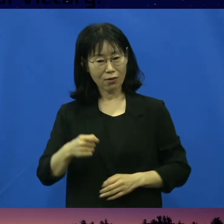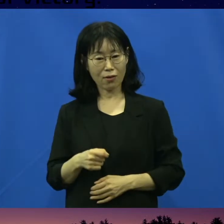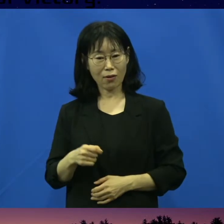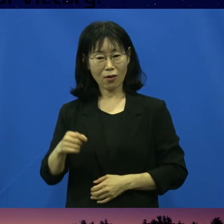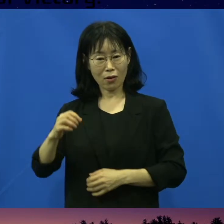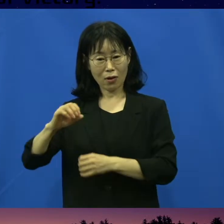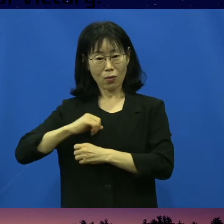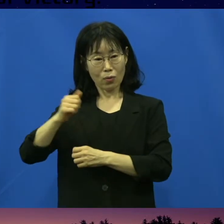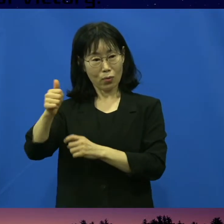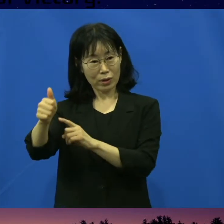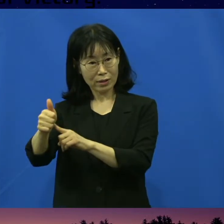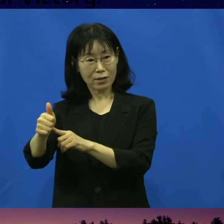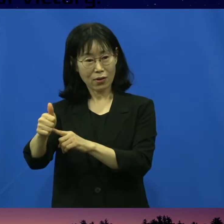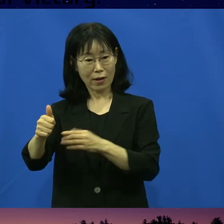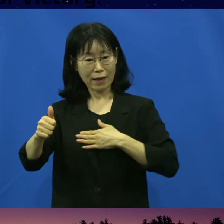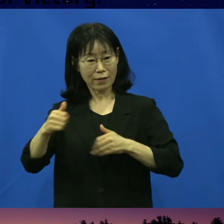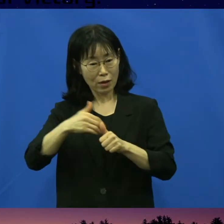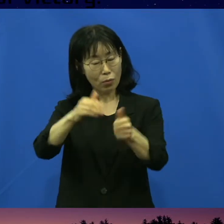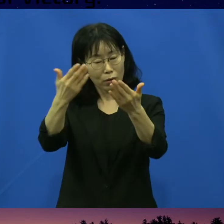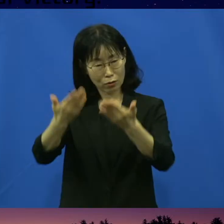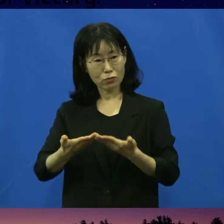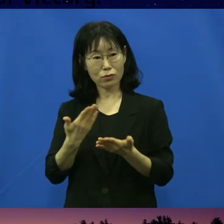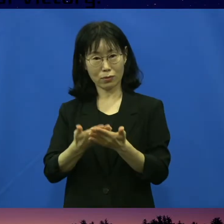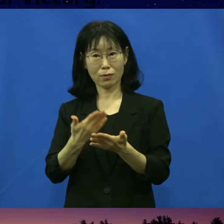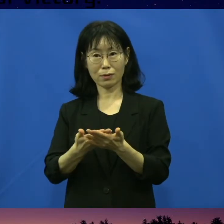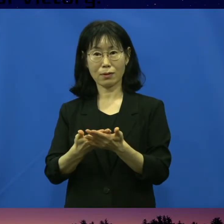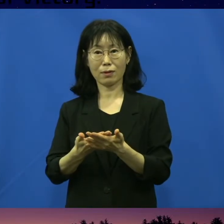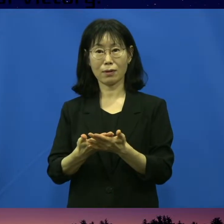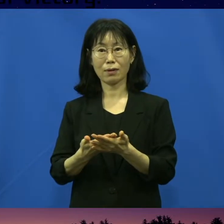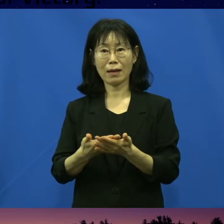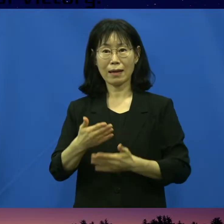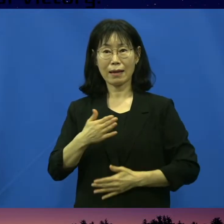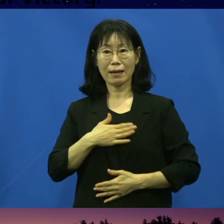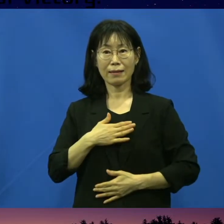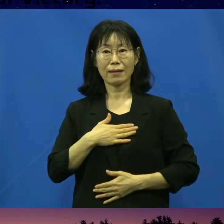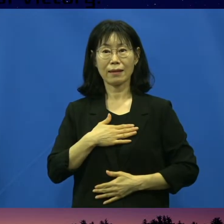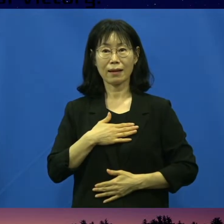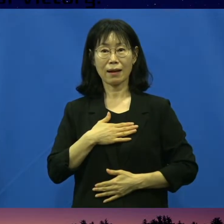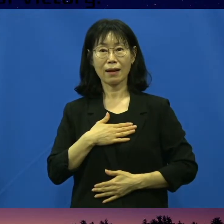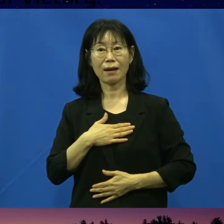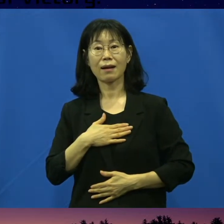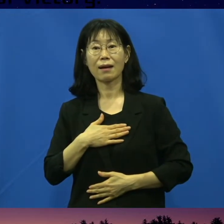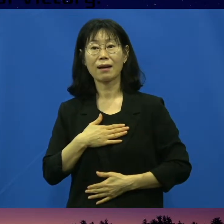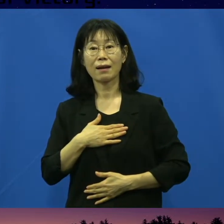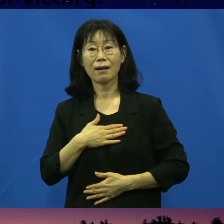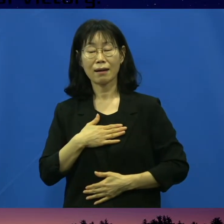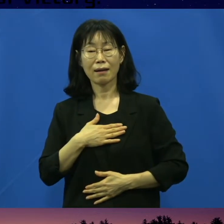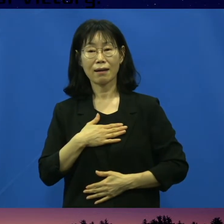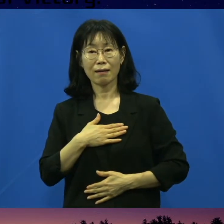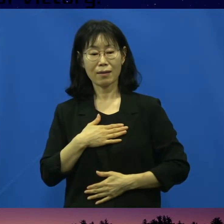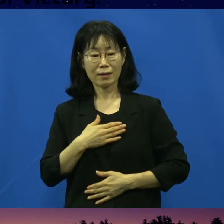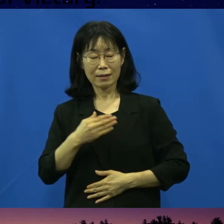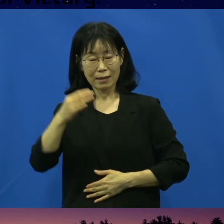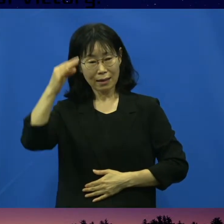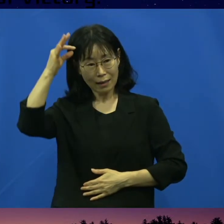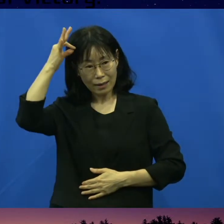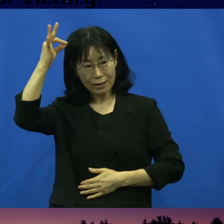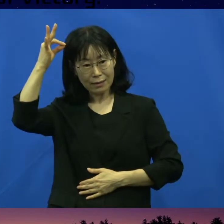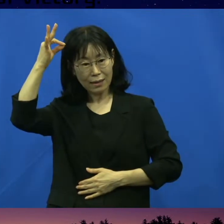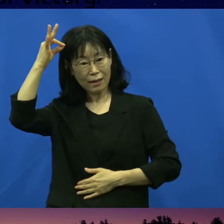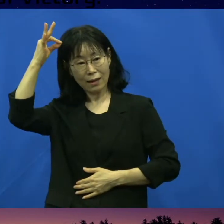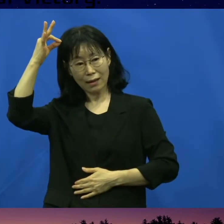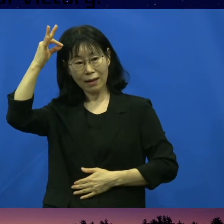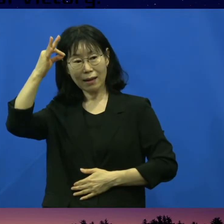중에 선지자가 있는 줄을 알리라 하니라. 그러니까 엘리사가 왕에게 그 사람을 보내달라고 하죠. 내가 알아서